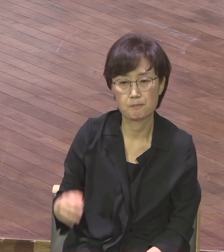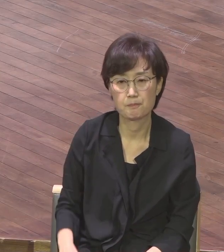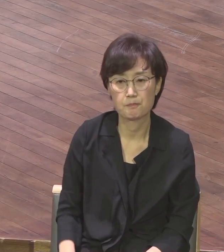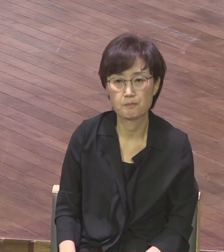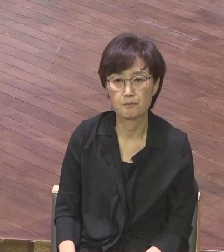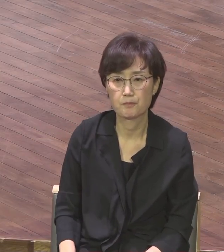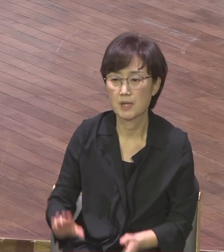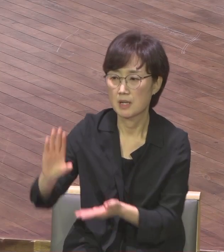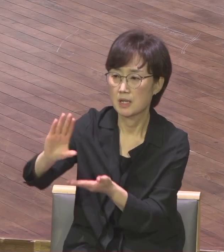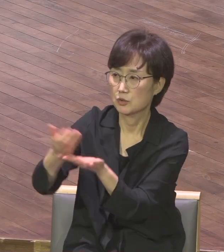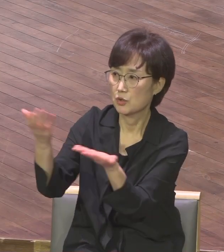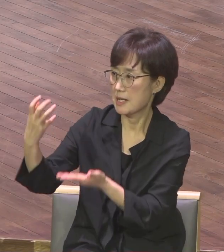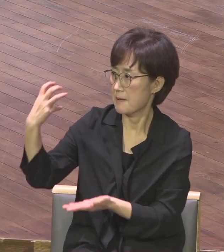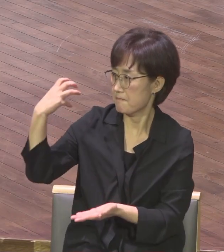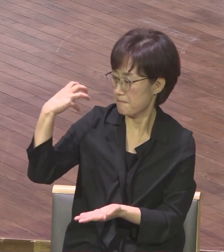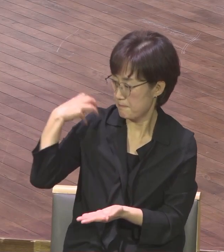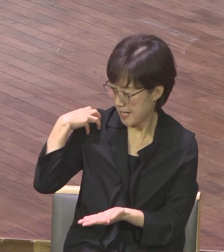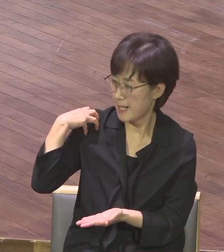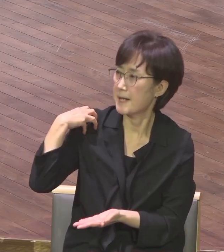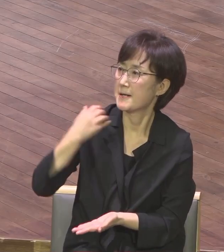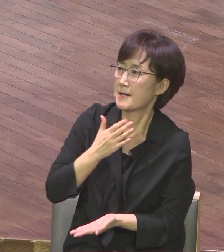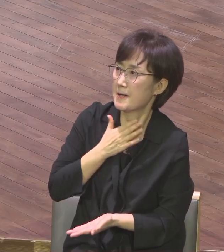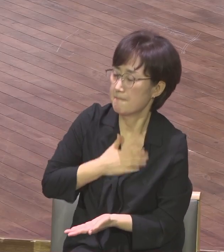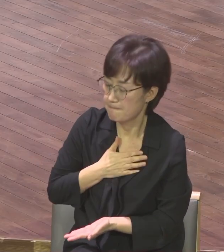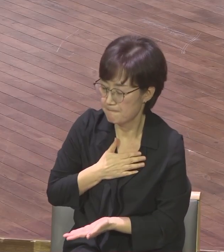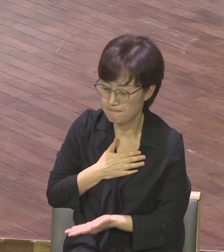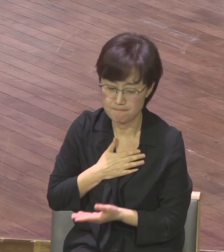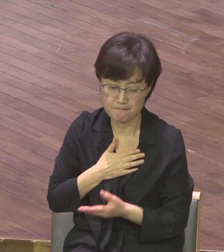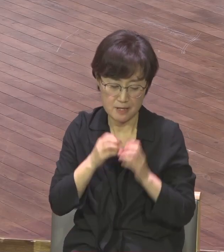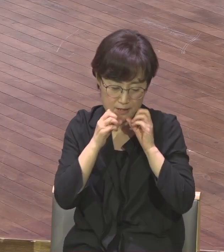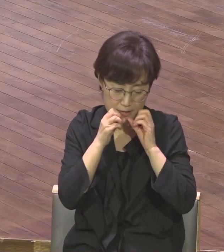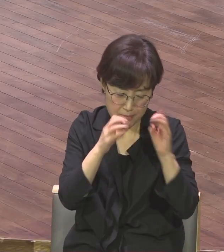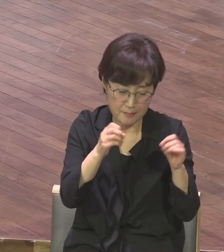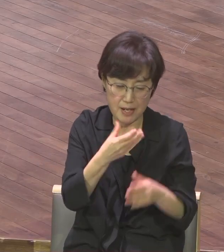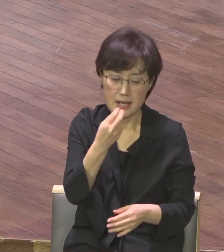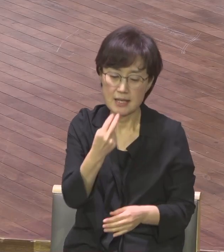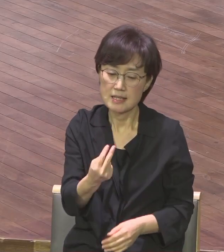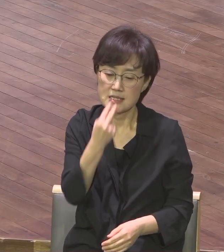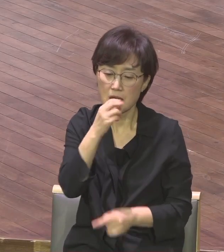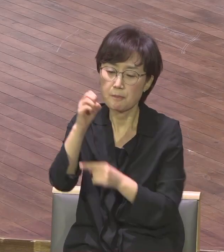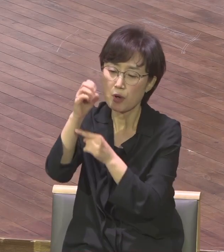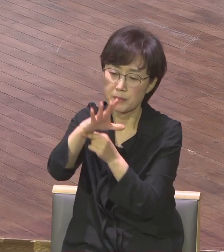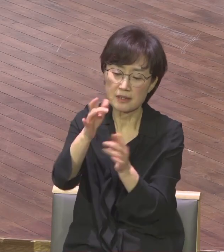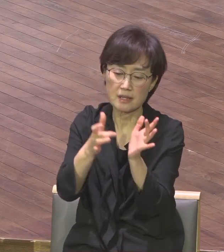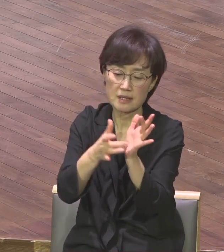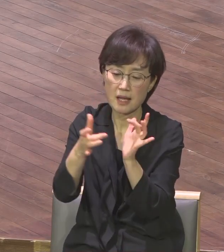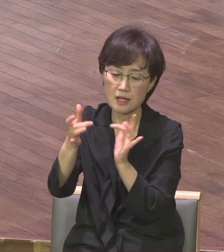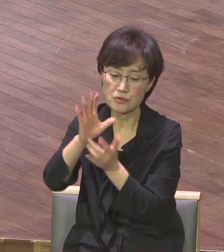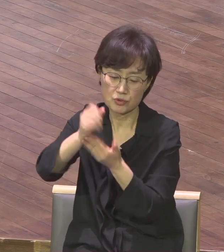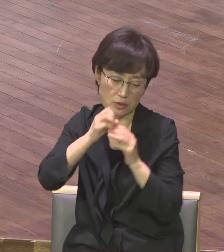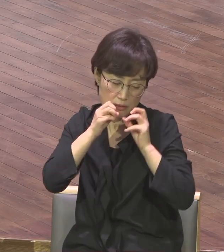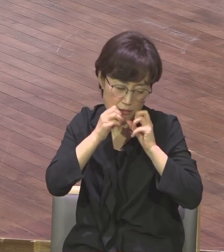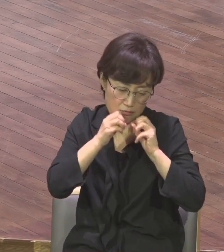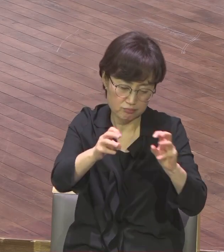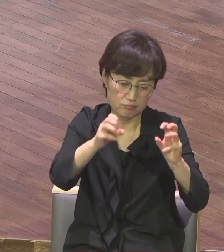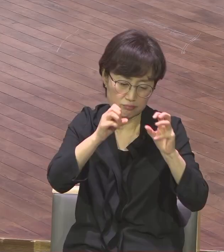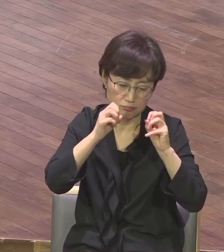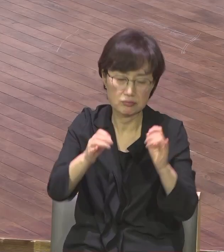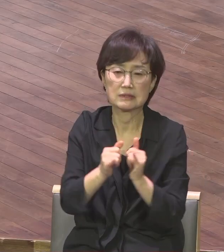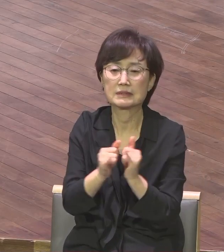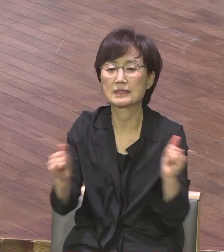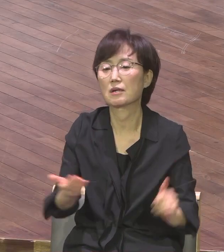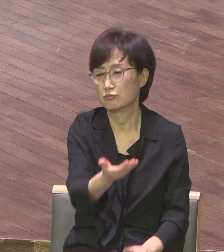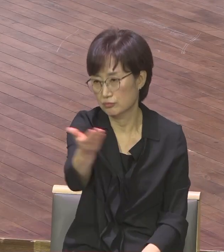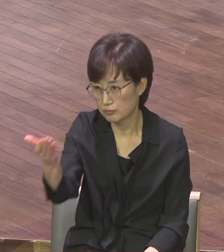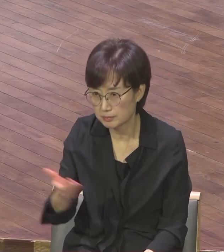그것이 우리에게 하나님께서 부탁하신 생명의 빛의 정언자, 그리스도의 사실은요, 표현만